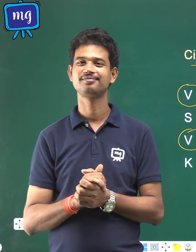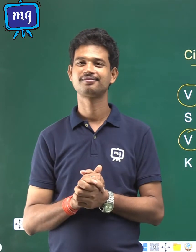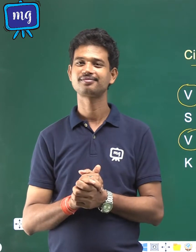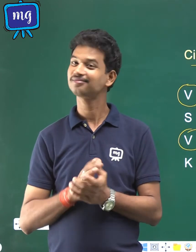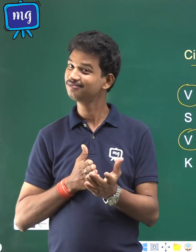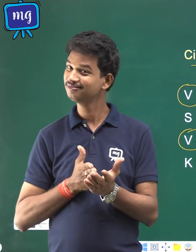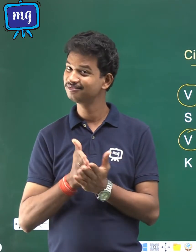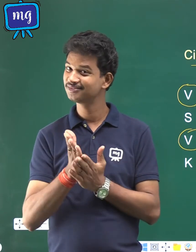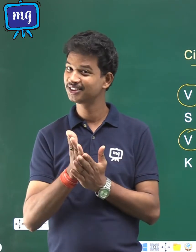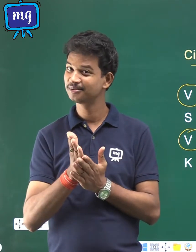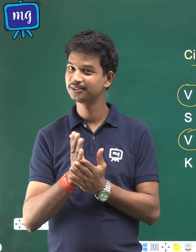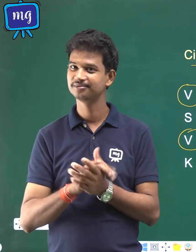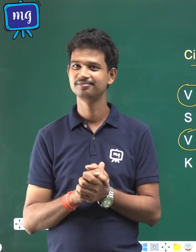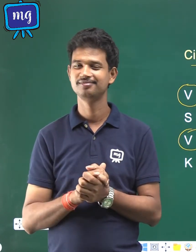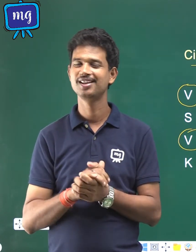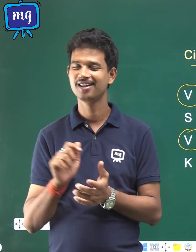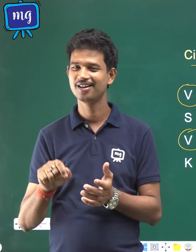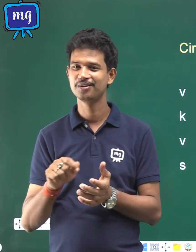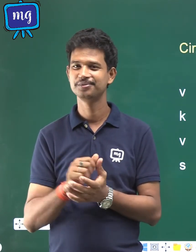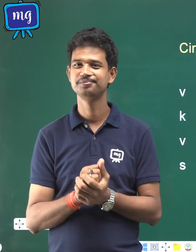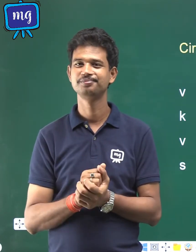आगे चलें. नाउ